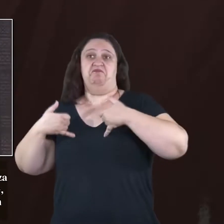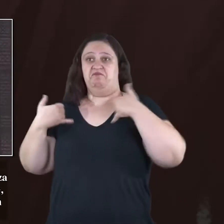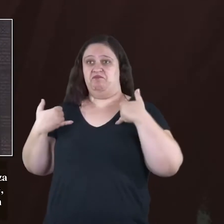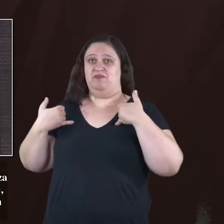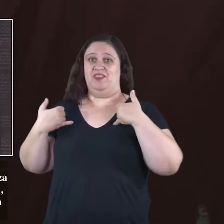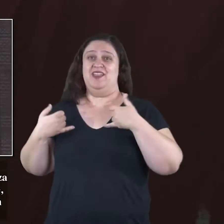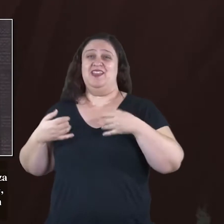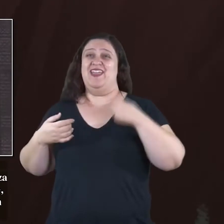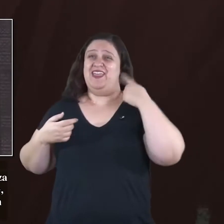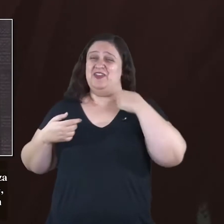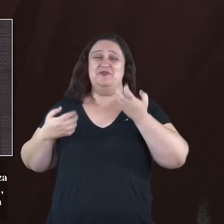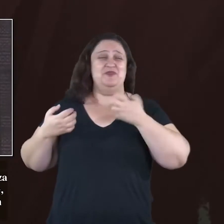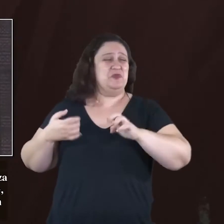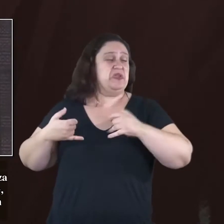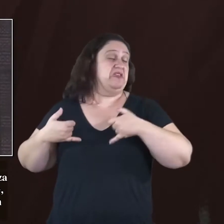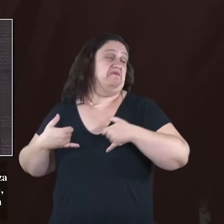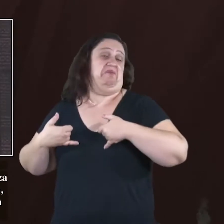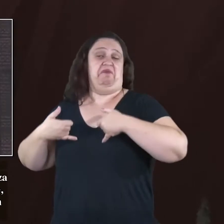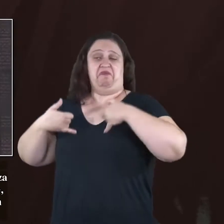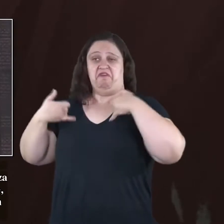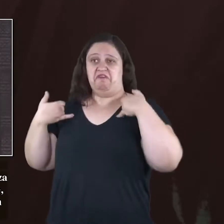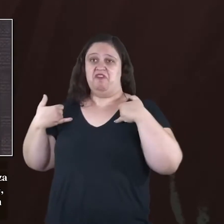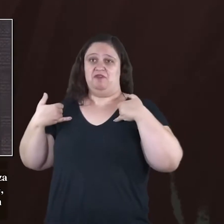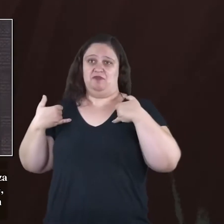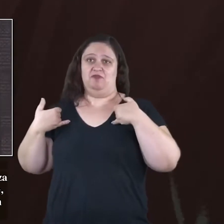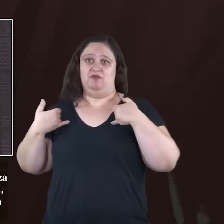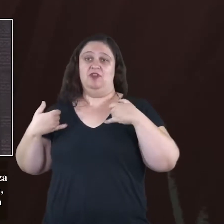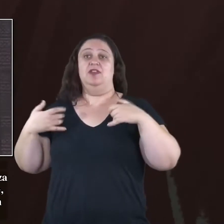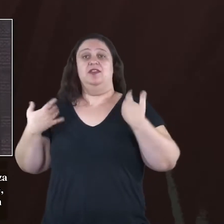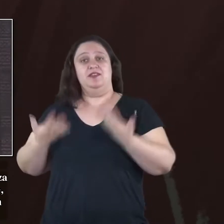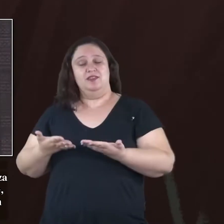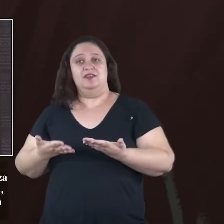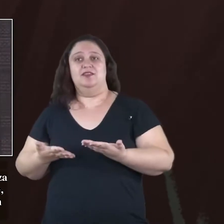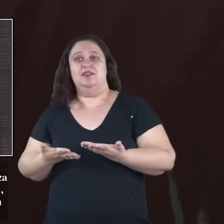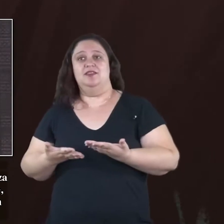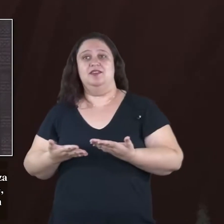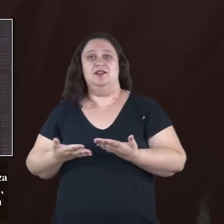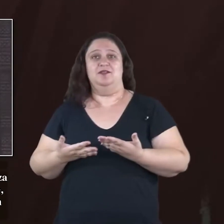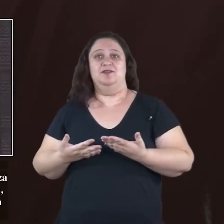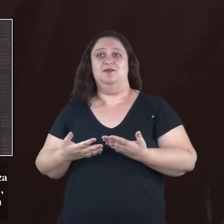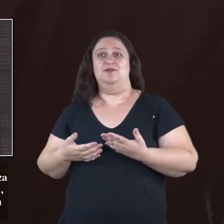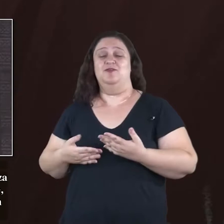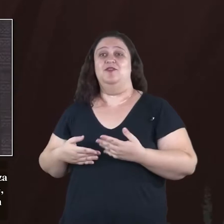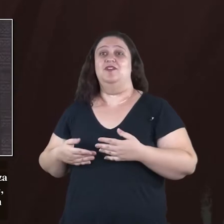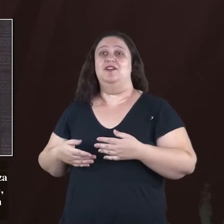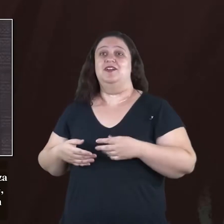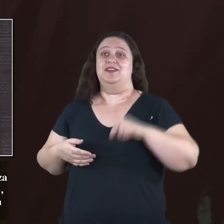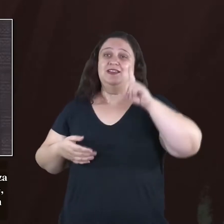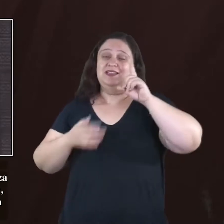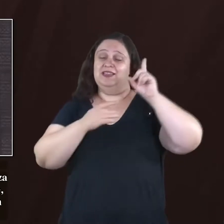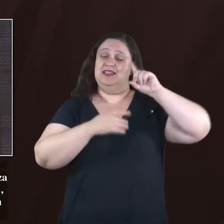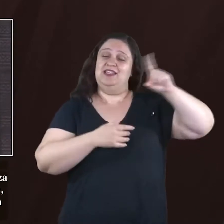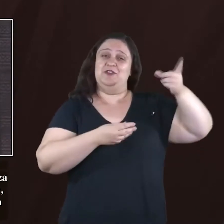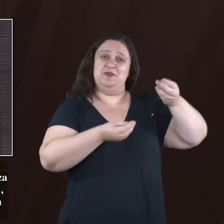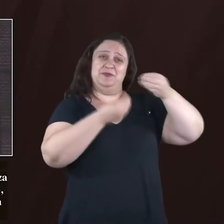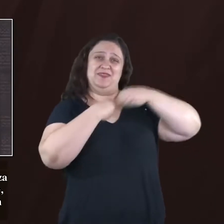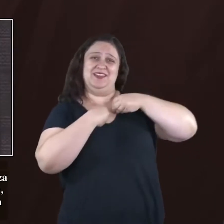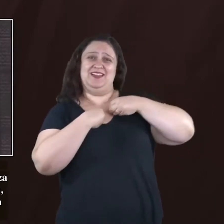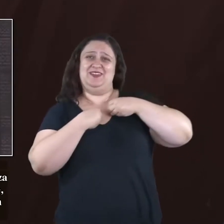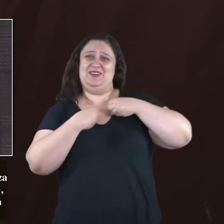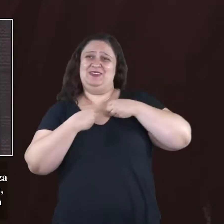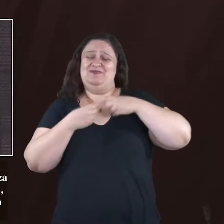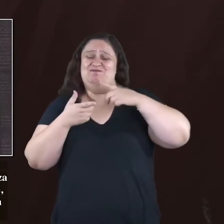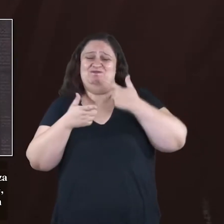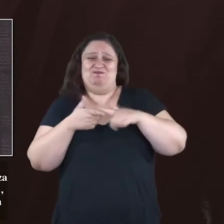me ensoberbecesse com a grandeza das revelações. Foi-me posto um espinho na carne, mensageiro